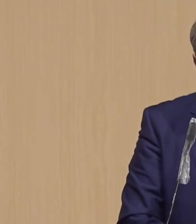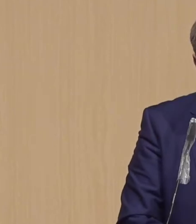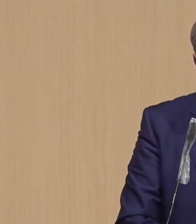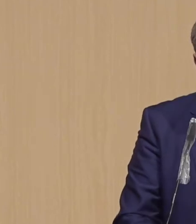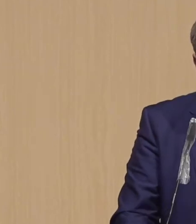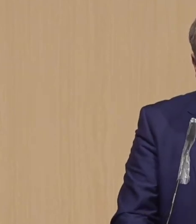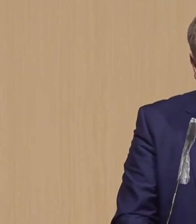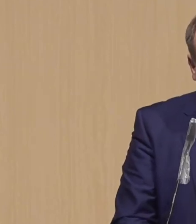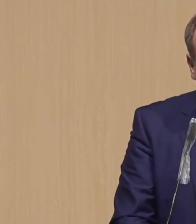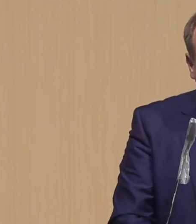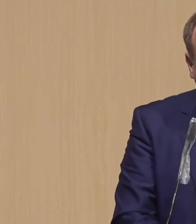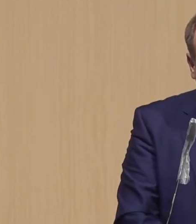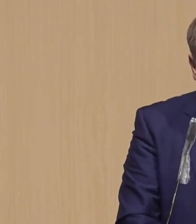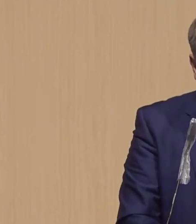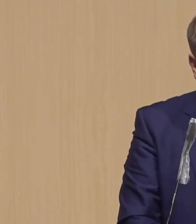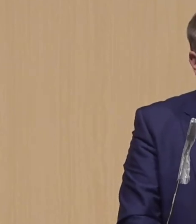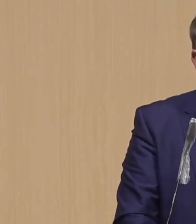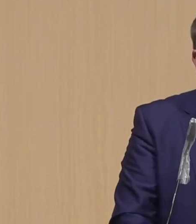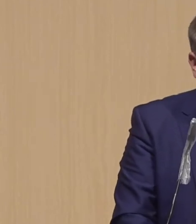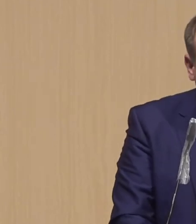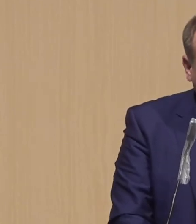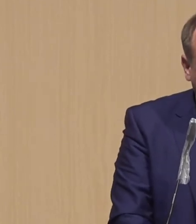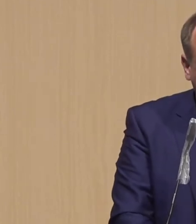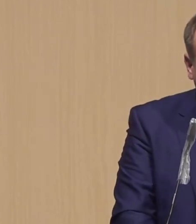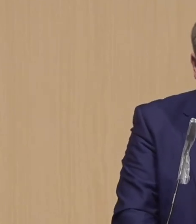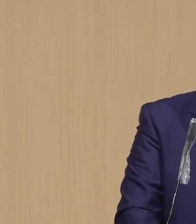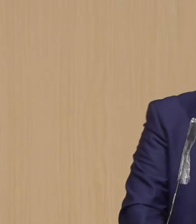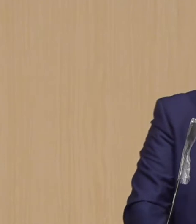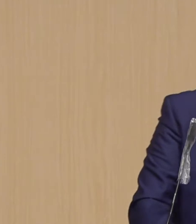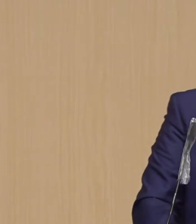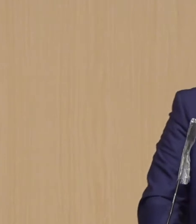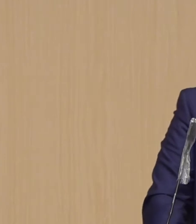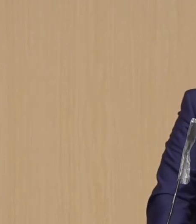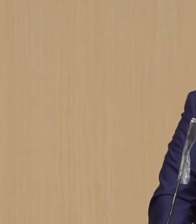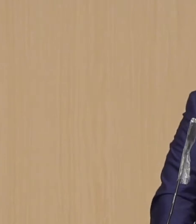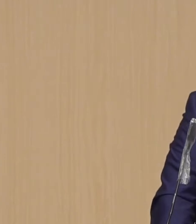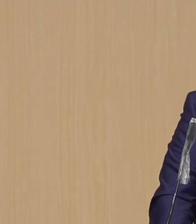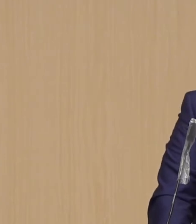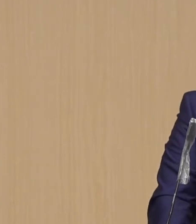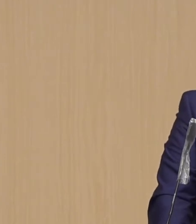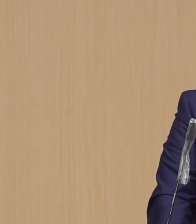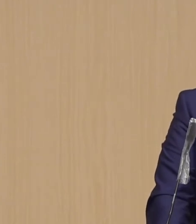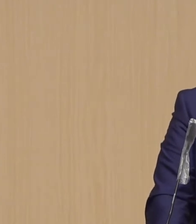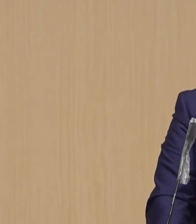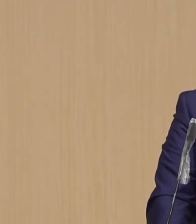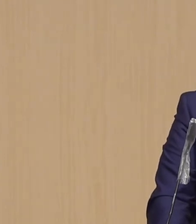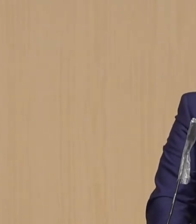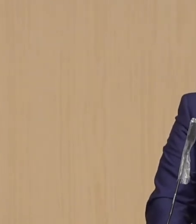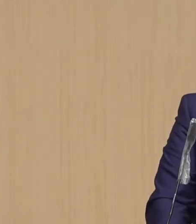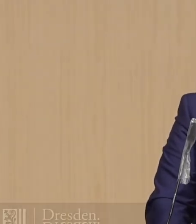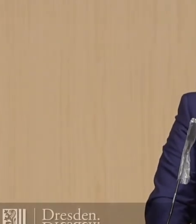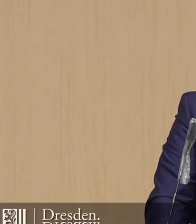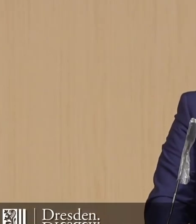Sitzgemeinden der KBO, namentlich an meinem Amtskollegen aus Sebnitz, Herrn Oberbürgermeister Ruck, richten. Wir haben